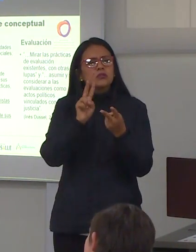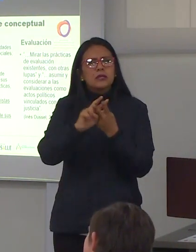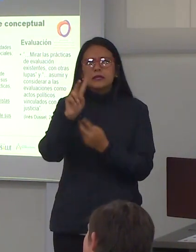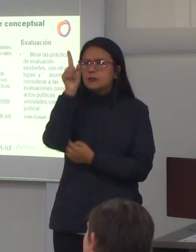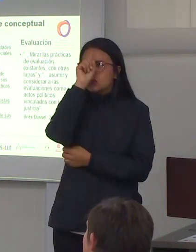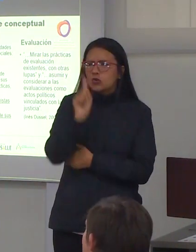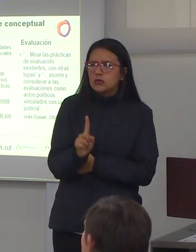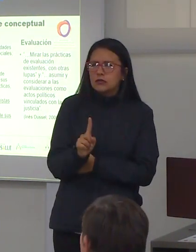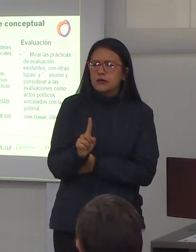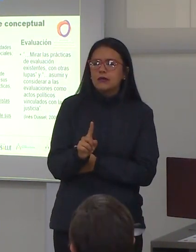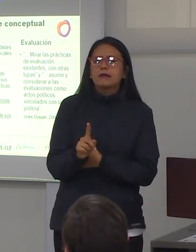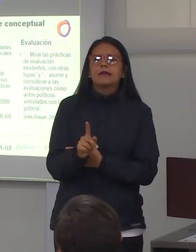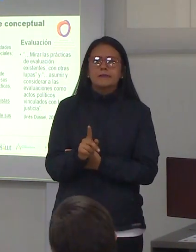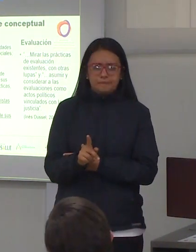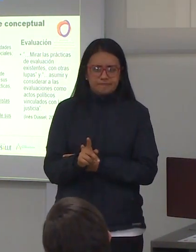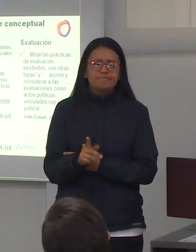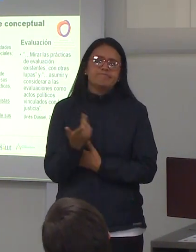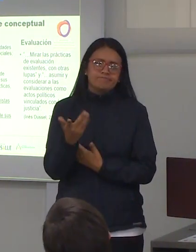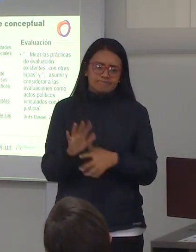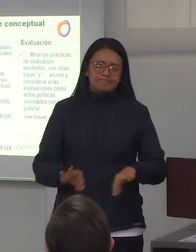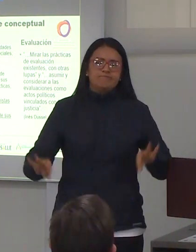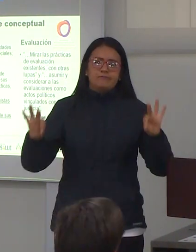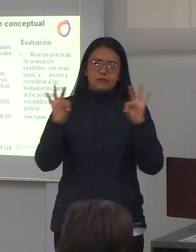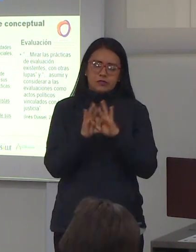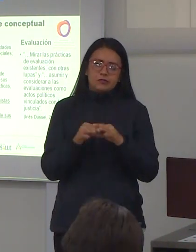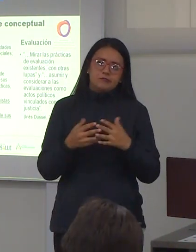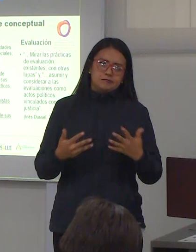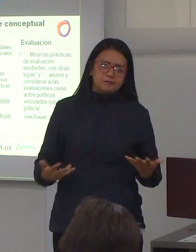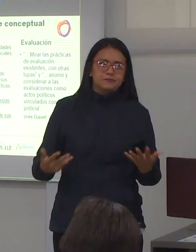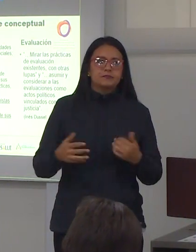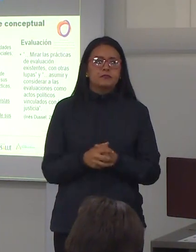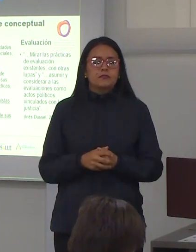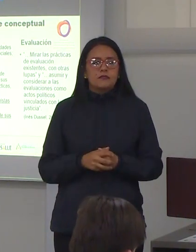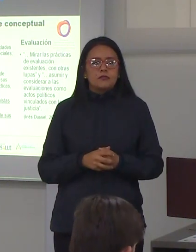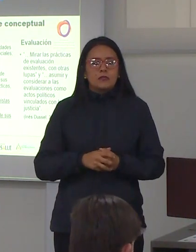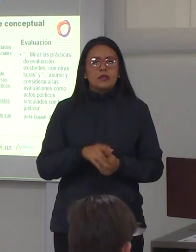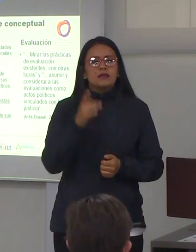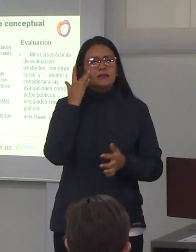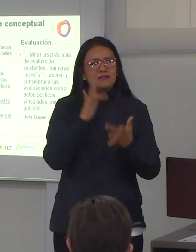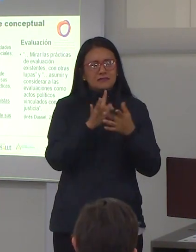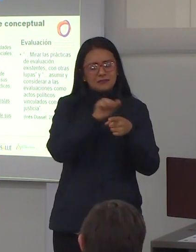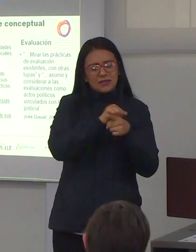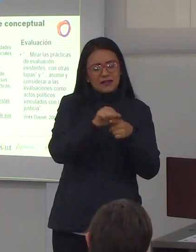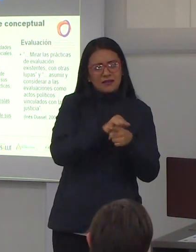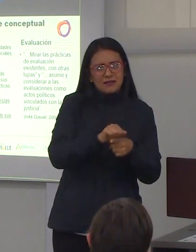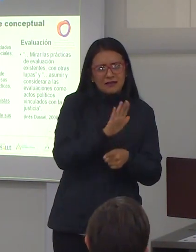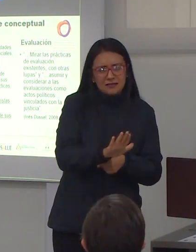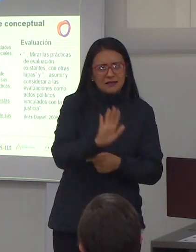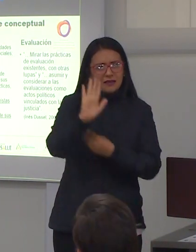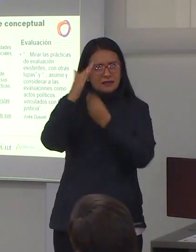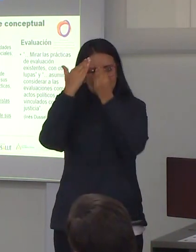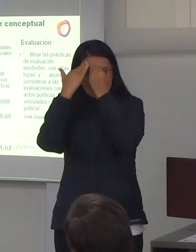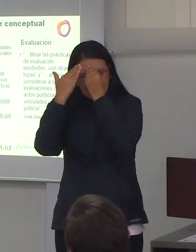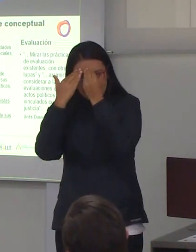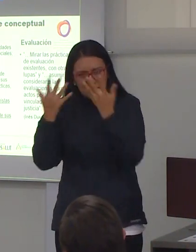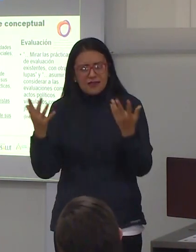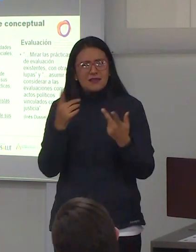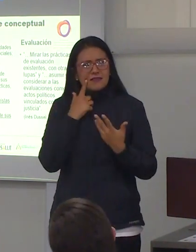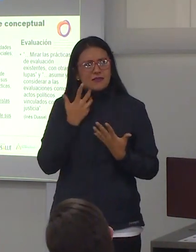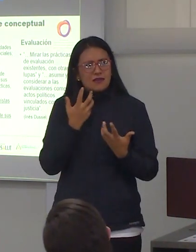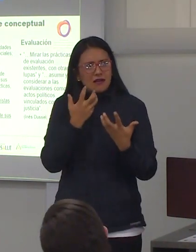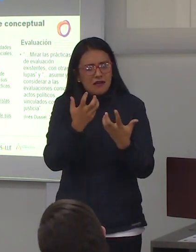se sabe. Entonces, muy importante, bueno, en términos de esas prácticas, esos saberes, las